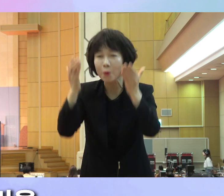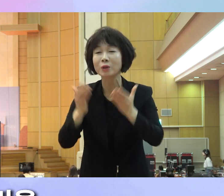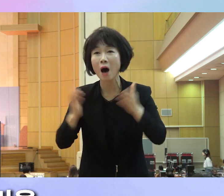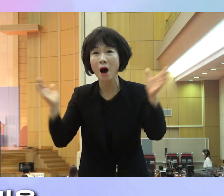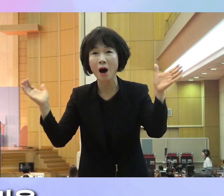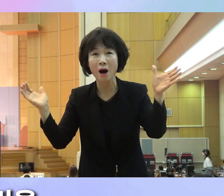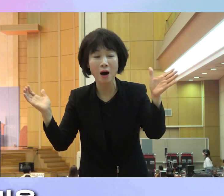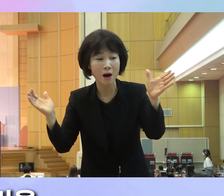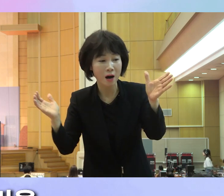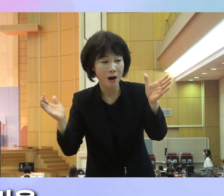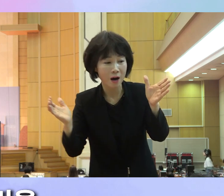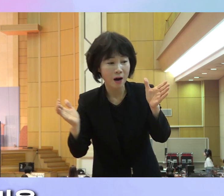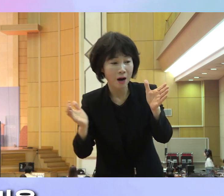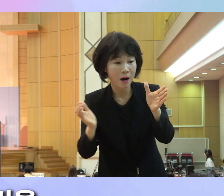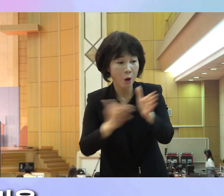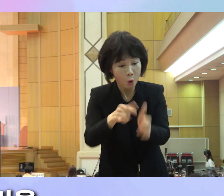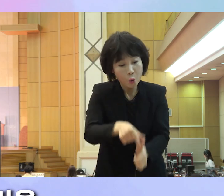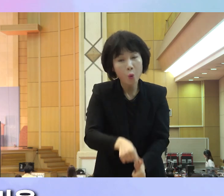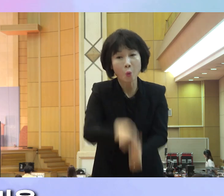일으키셨도다.